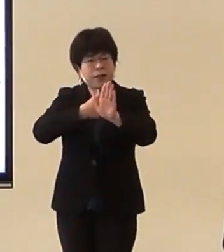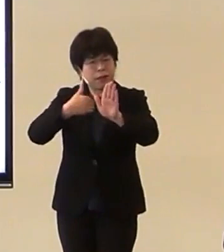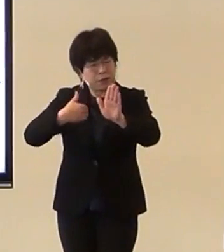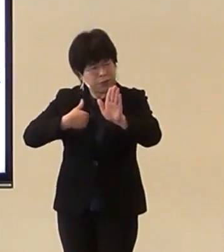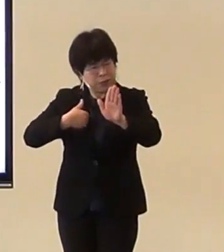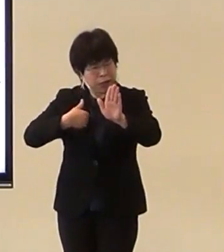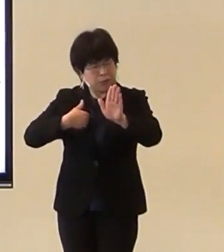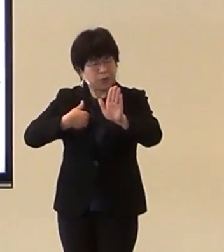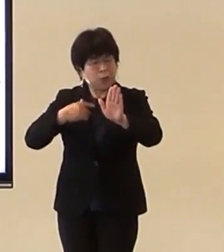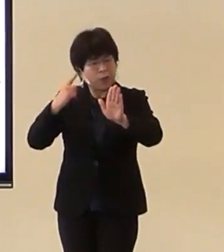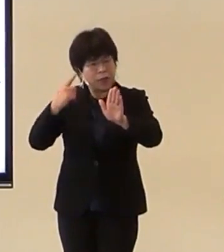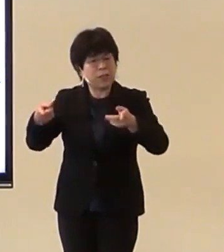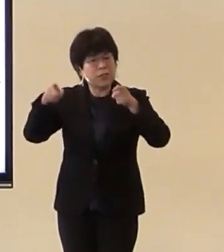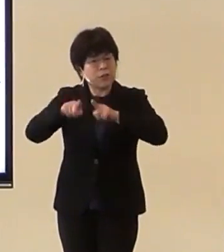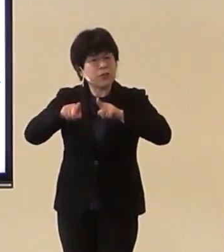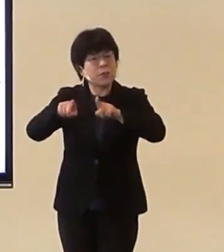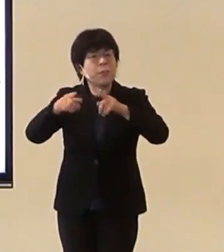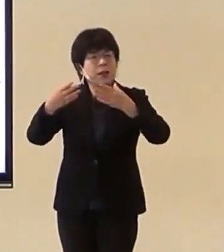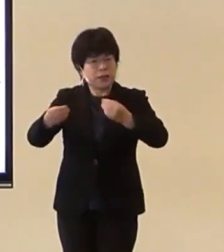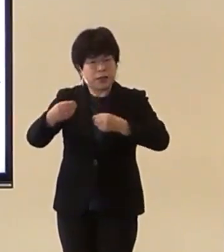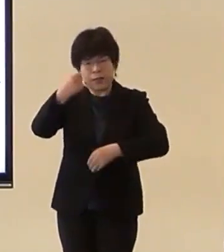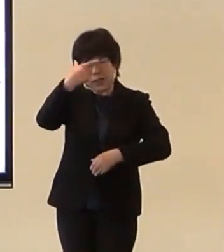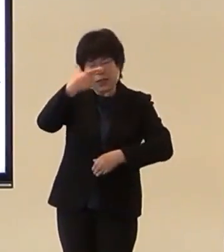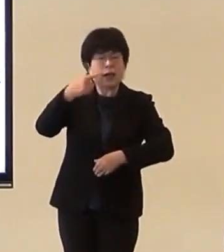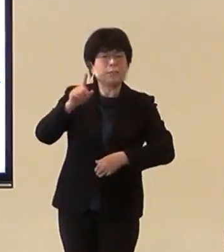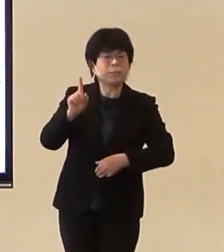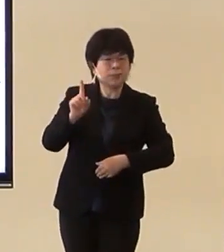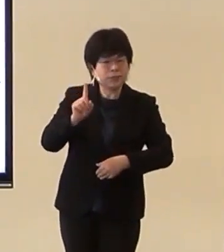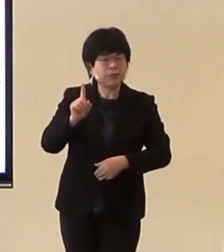体的にって言いますとですね、生きがいの一番いいところはですね、